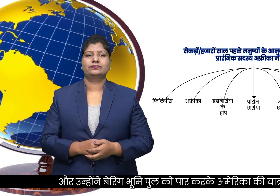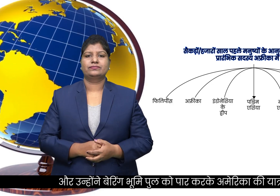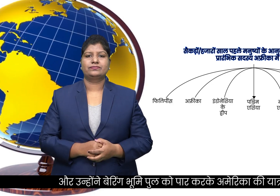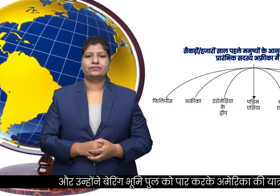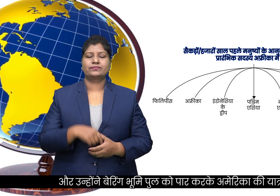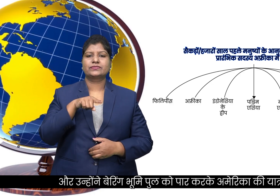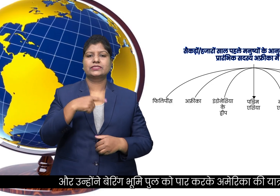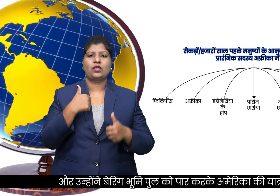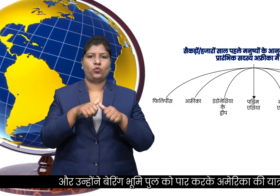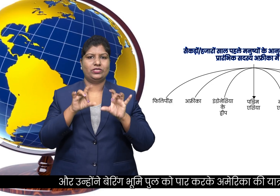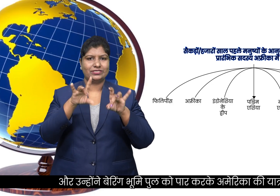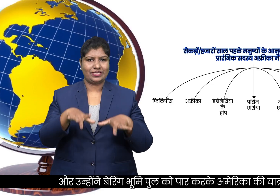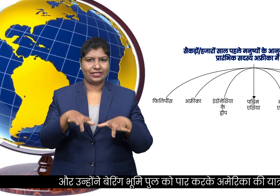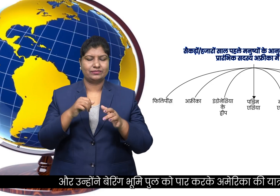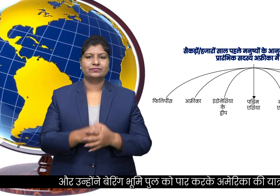को पार करके अमेरिका की यात्रा की।